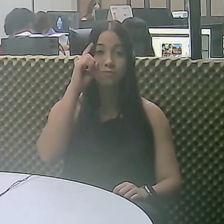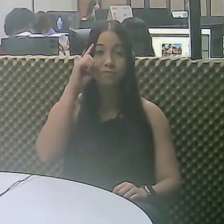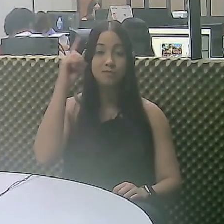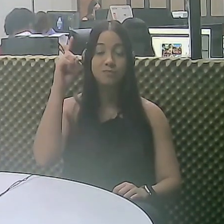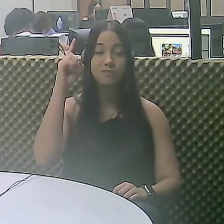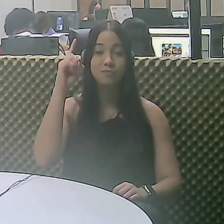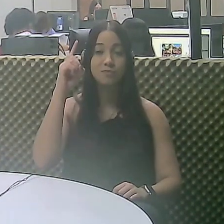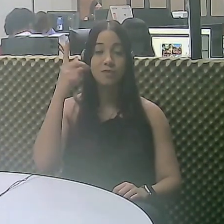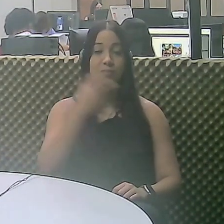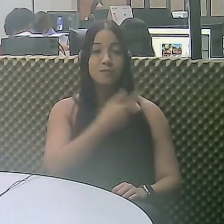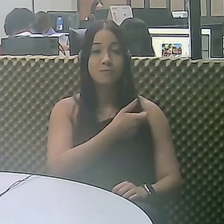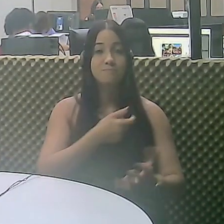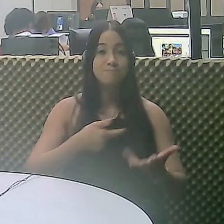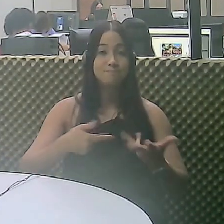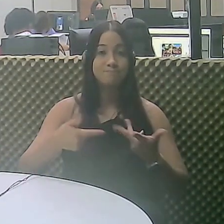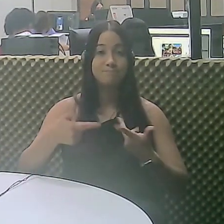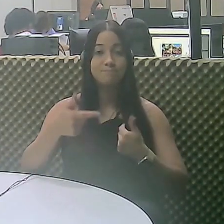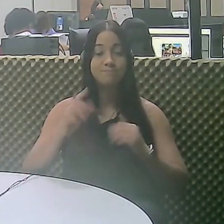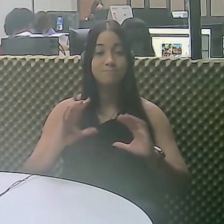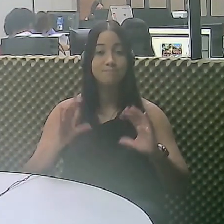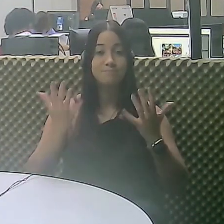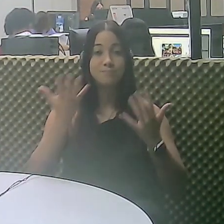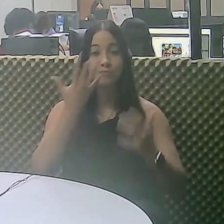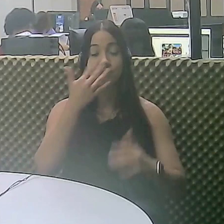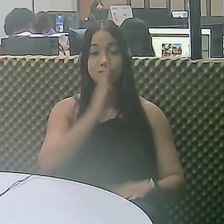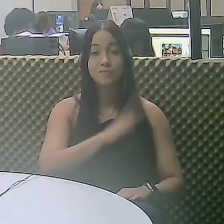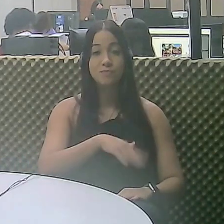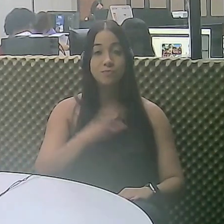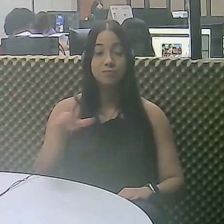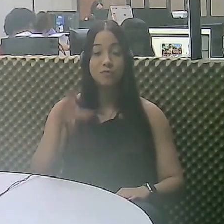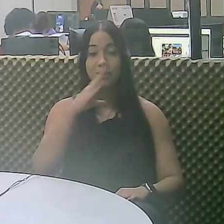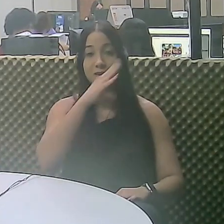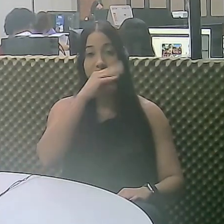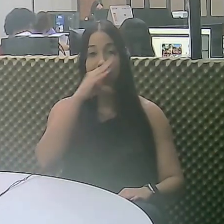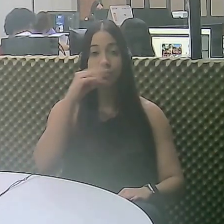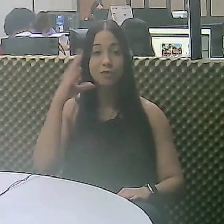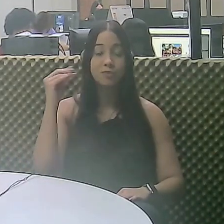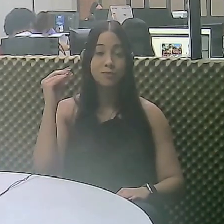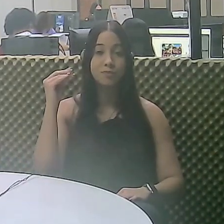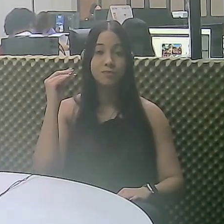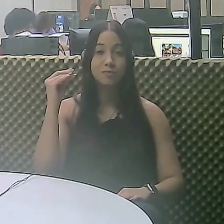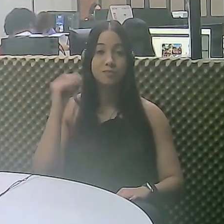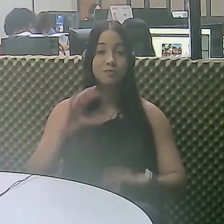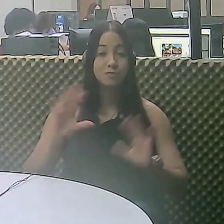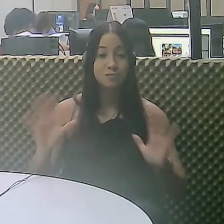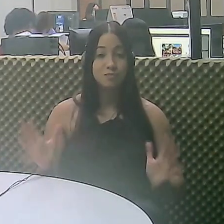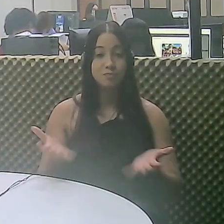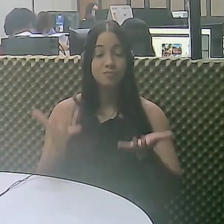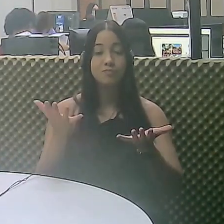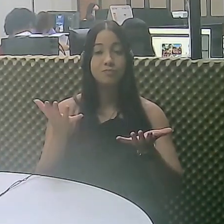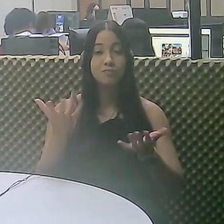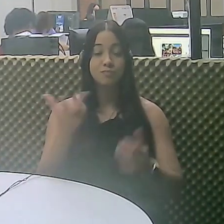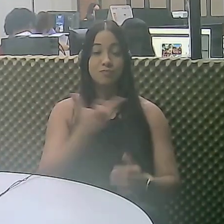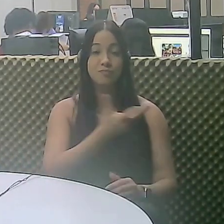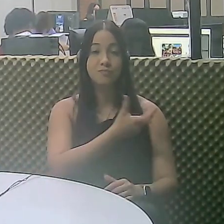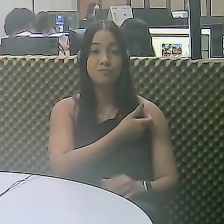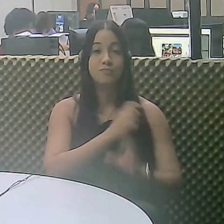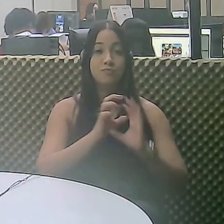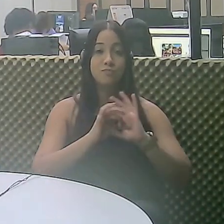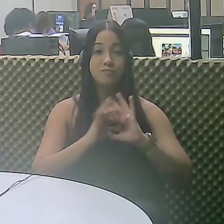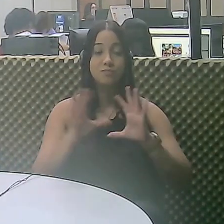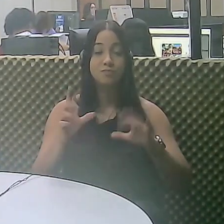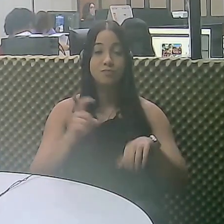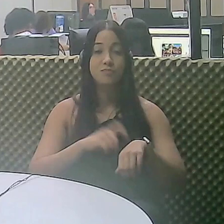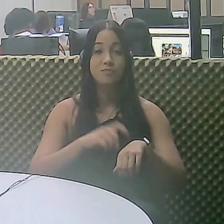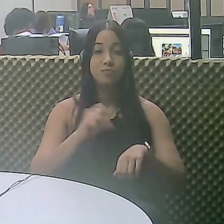D da campanha de multivacinação para crianças e adolescentes para mobilização as doses estarão disponíveis